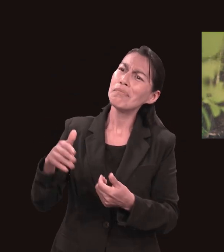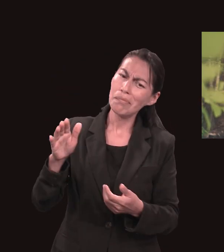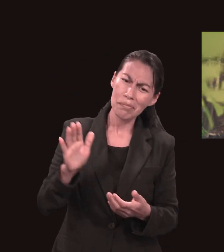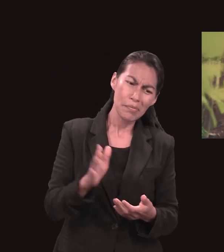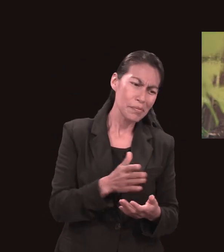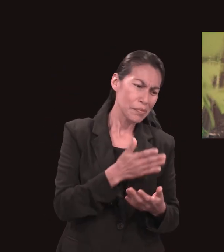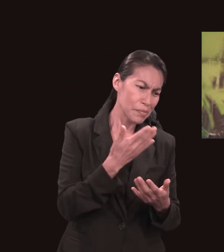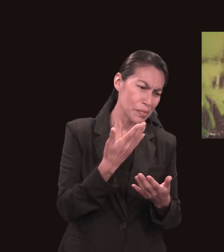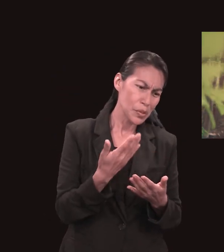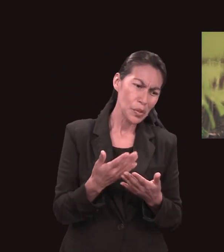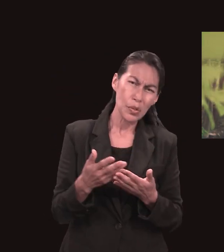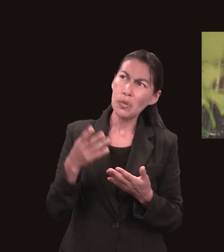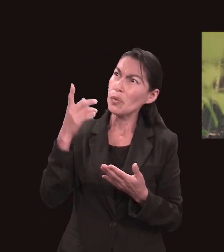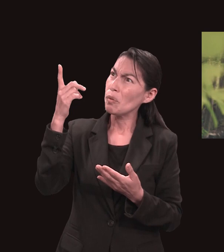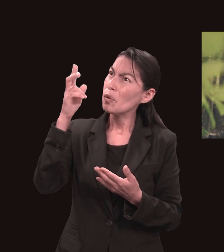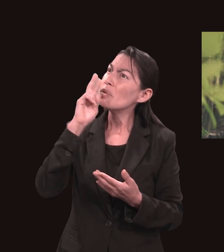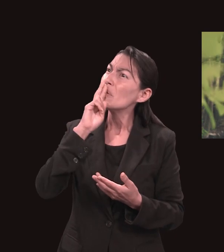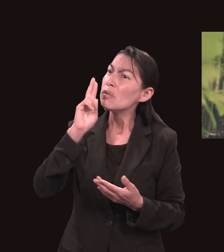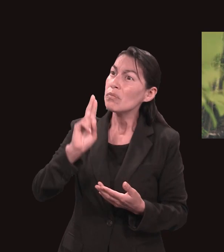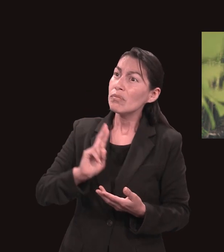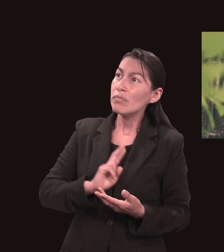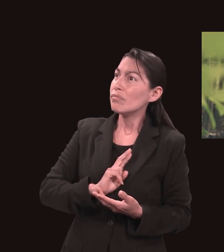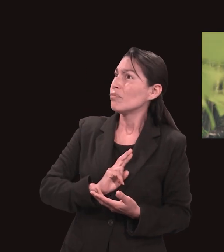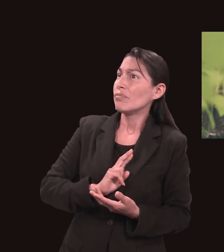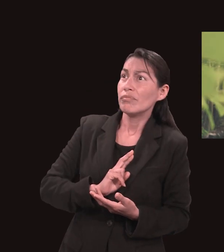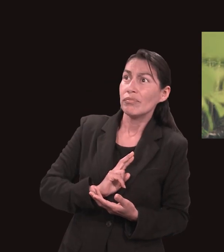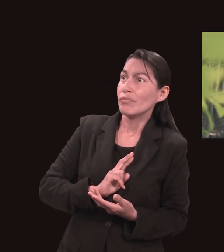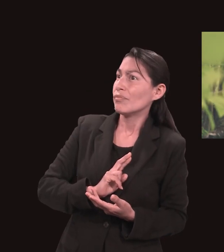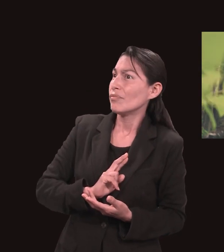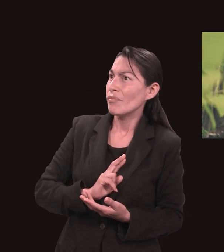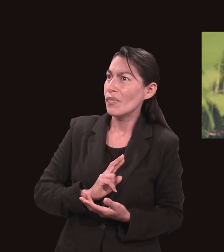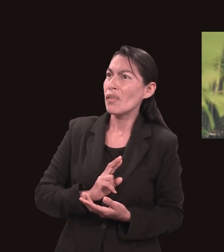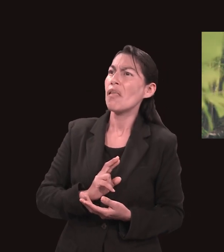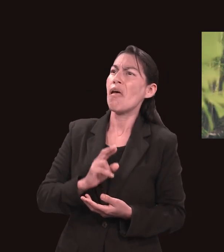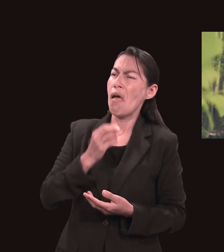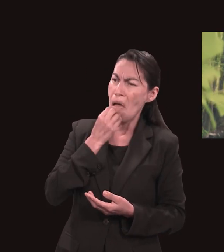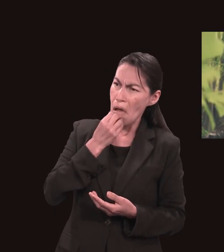Y cuando tarde tu respuesta